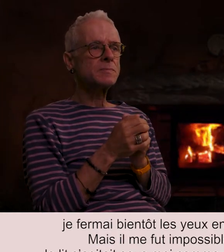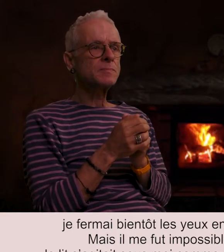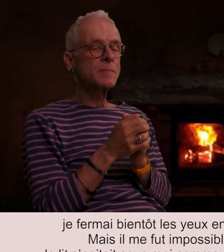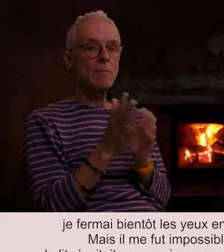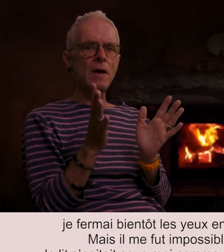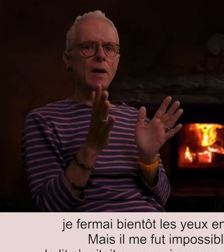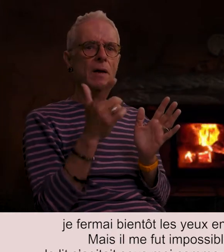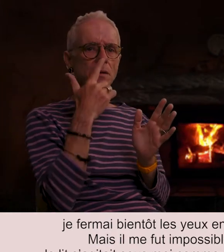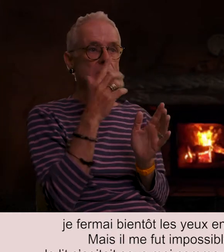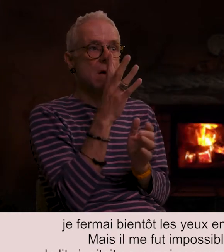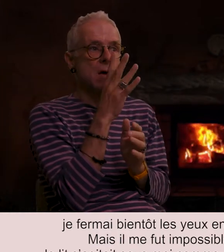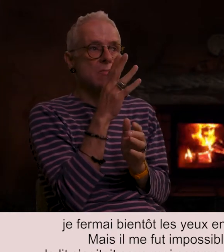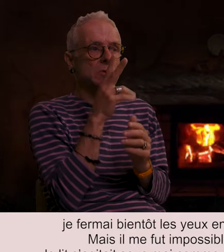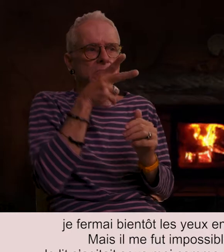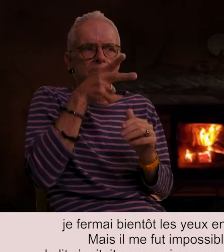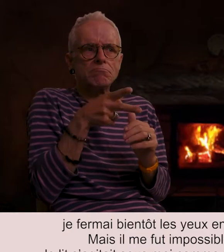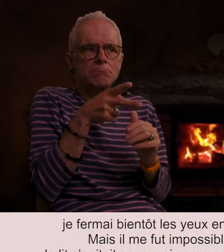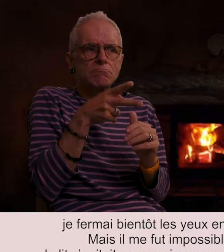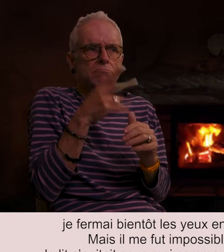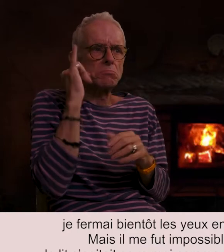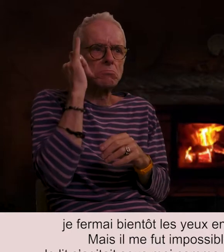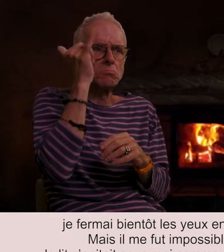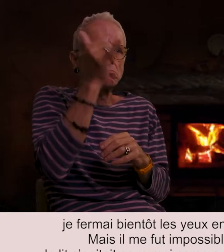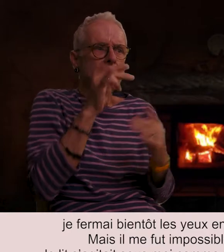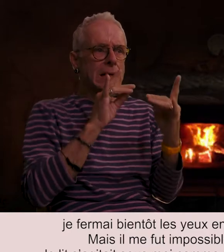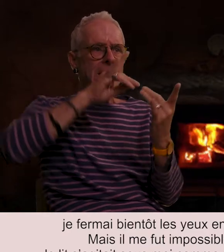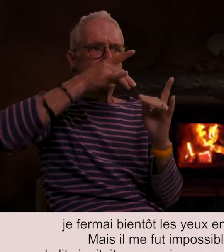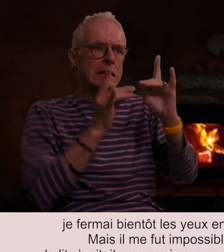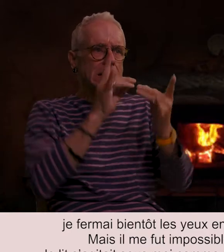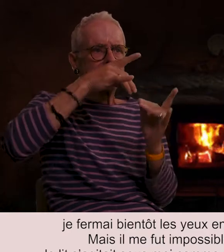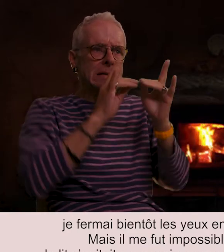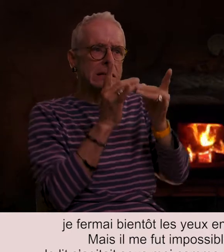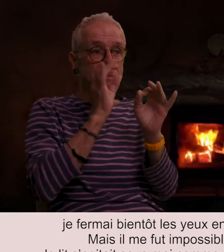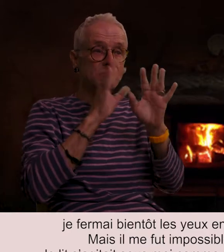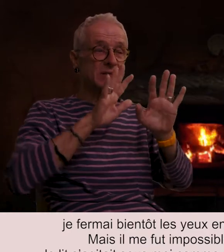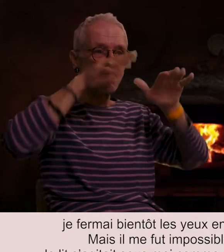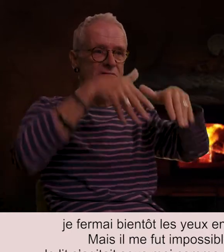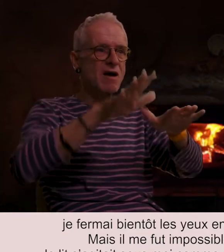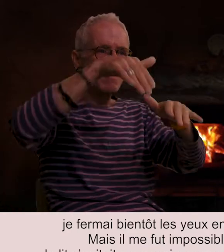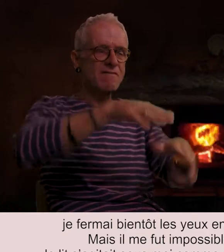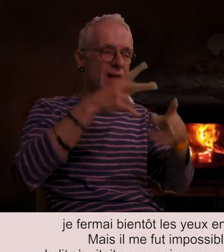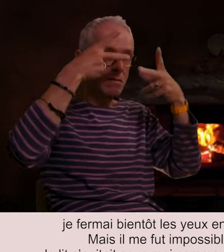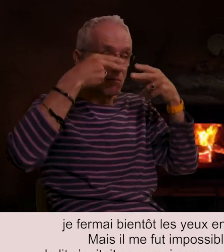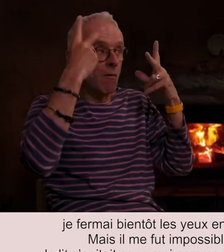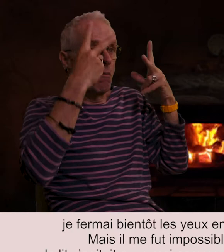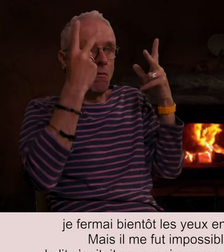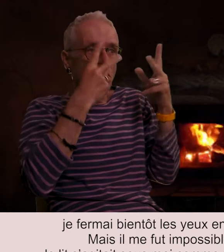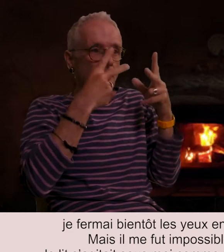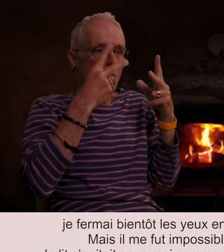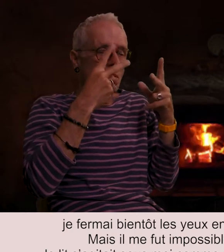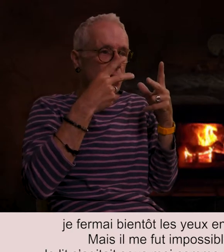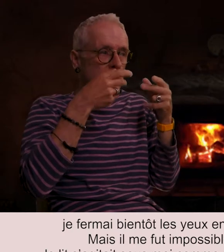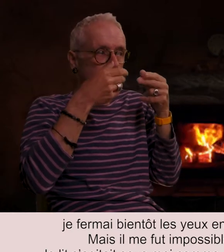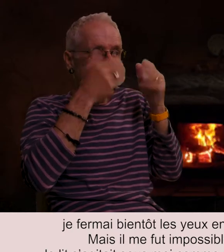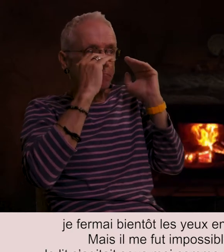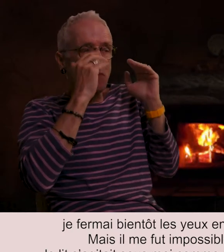Mais il me fut impossible de rester dans cette position. Le lit s'agitait sous moi comme une vague, mes paupières se retiraient violemment en arrière.